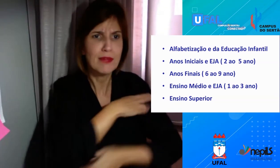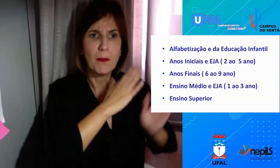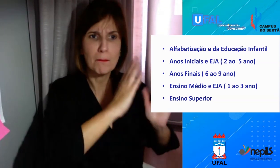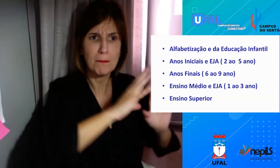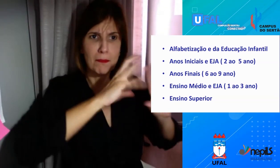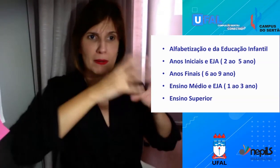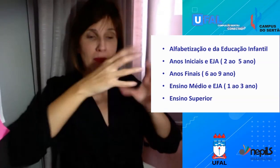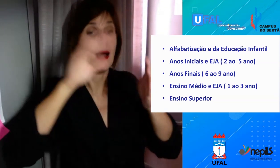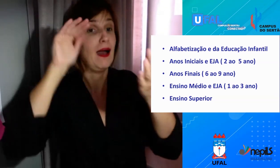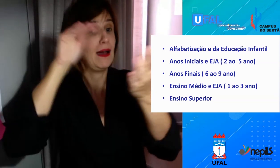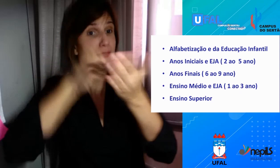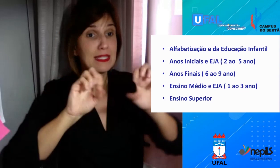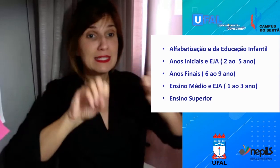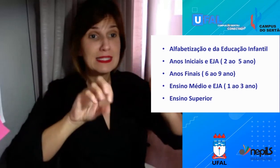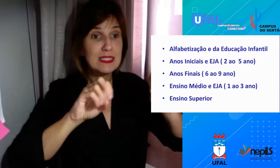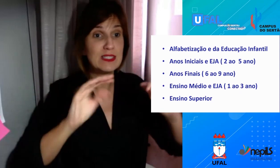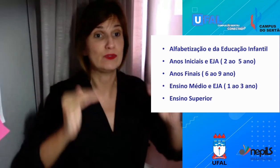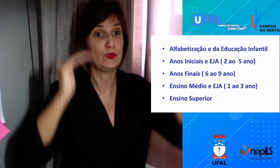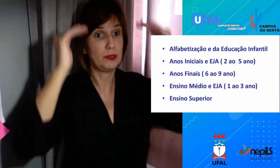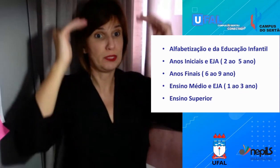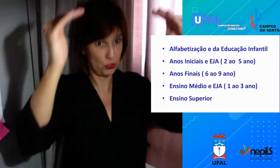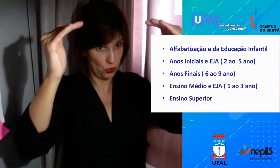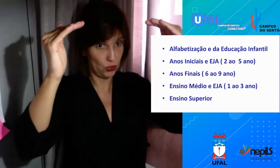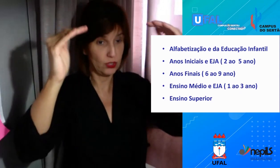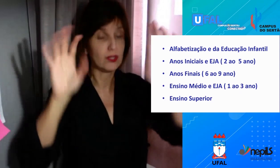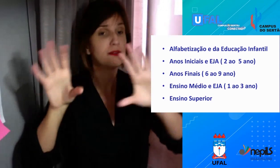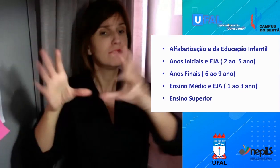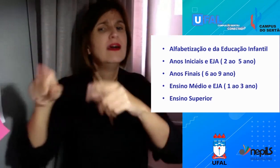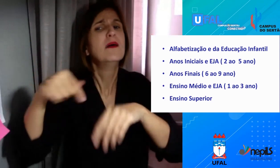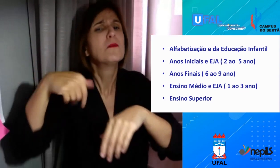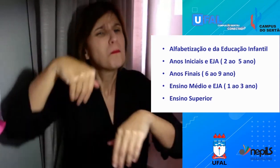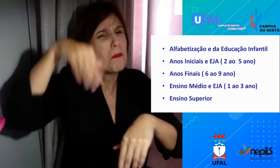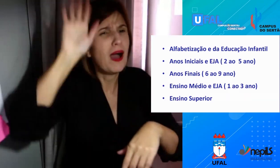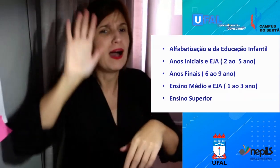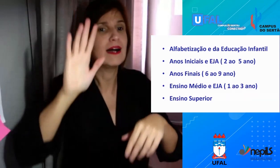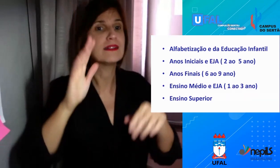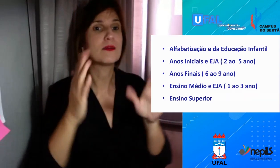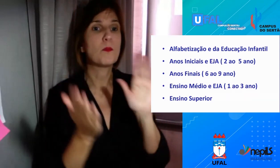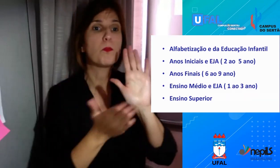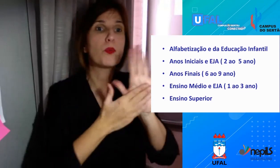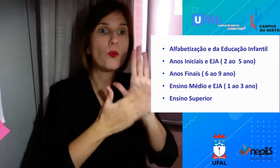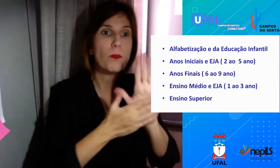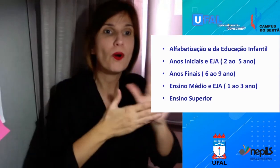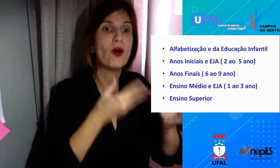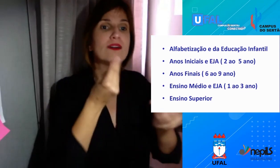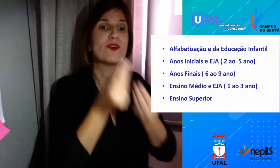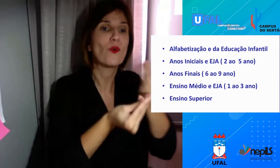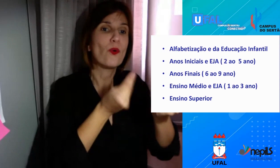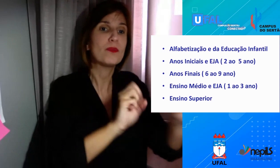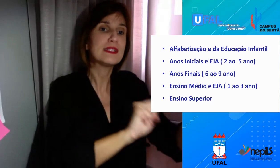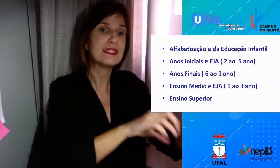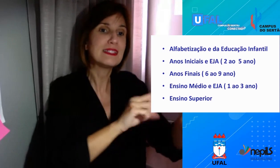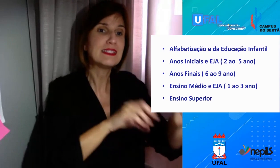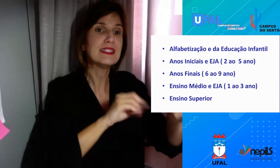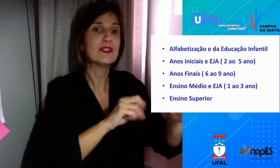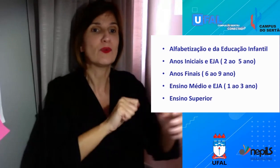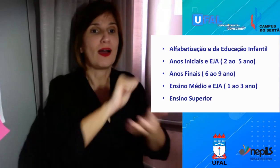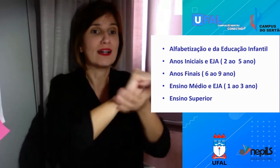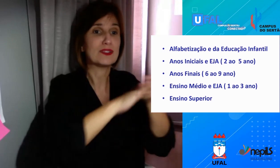do ensino da língua portuguesa. Então, nós temos essa questão, esses professores tratam na